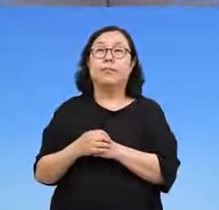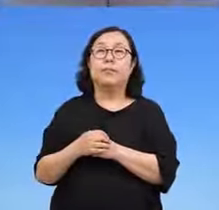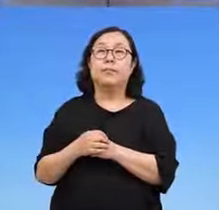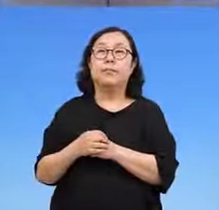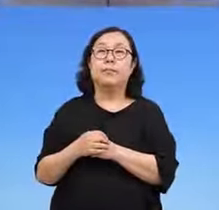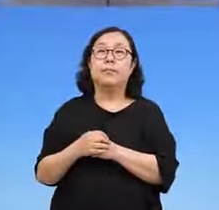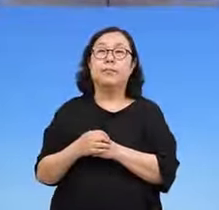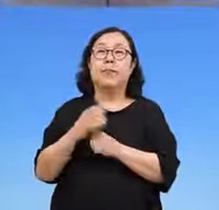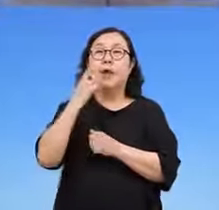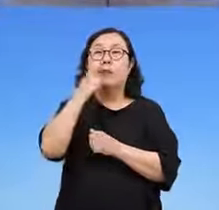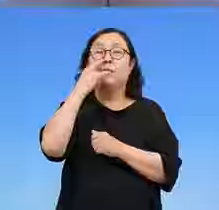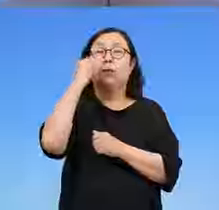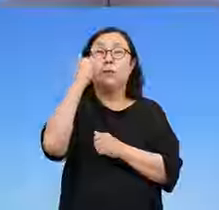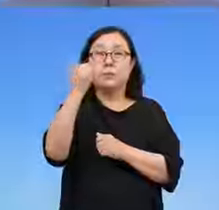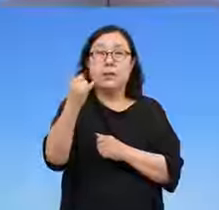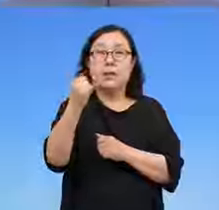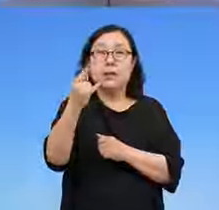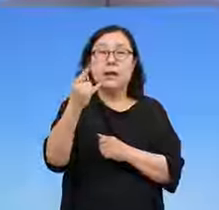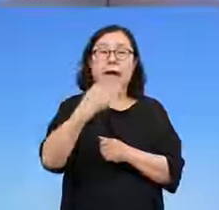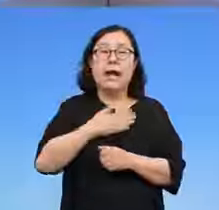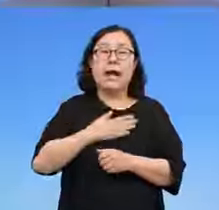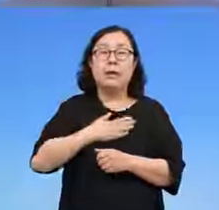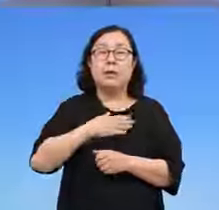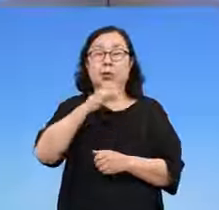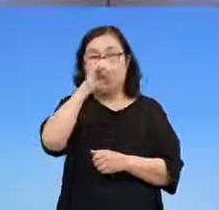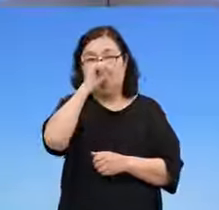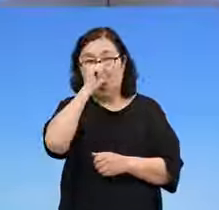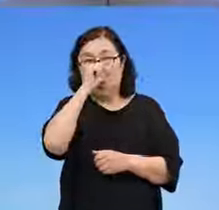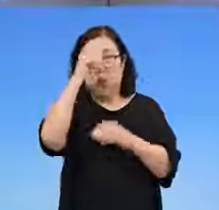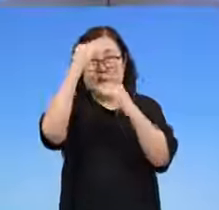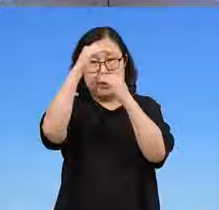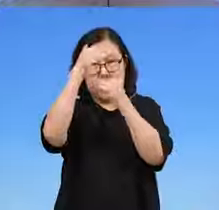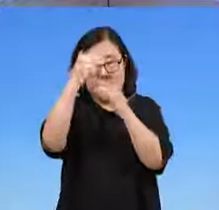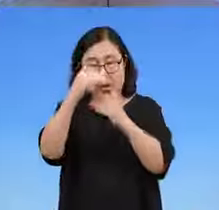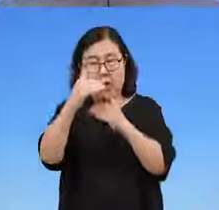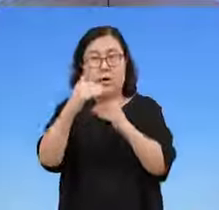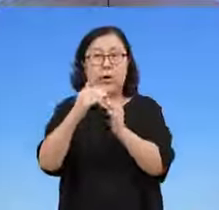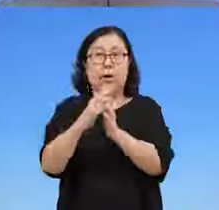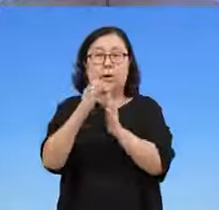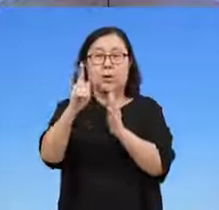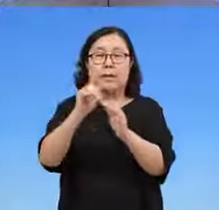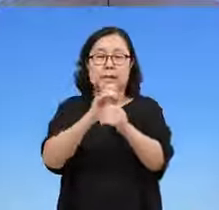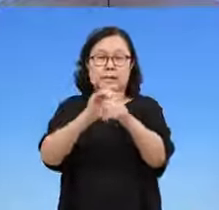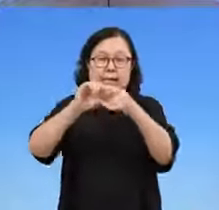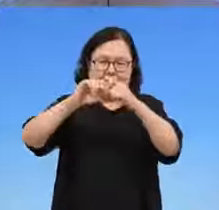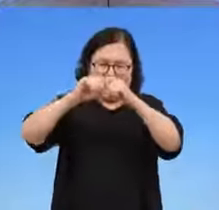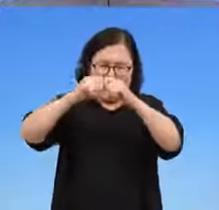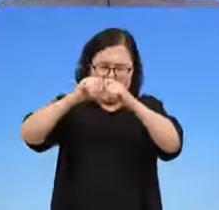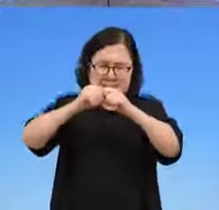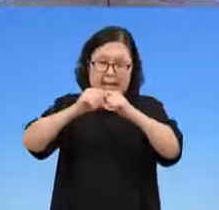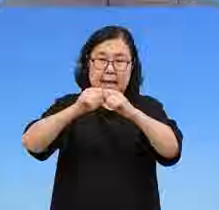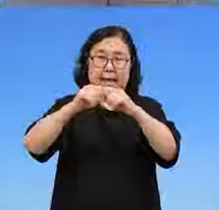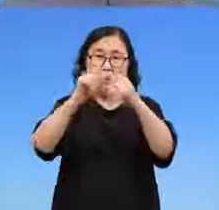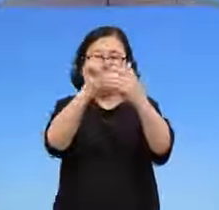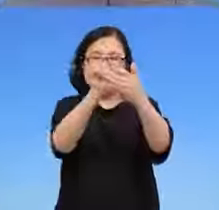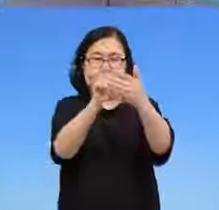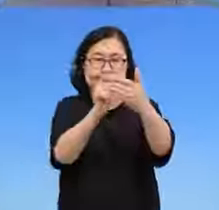때문에 이제 각주를 넣어가지고 부모님들이 알면 좋은 내용을 상세하게 거기다가 다 넣기로